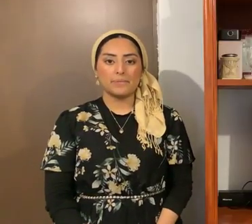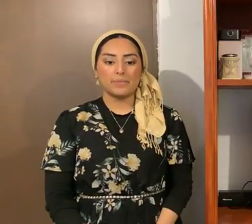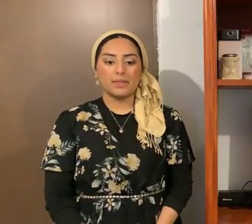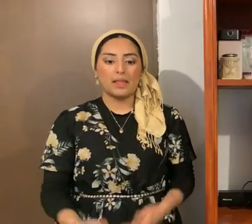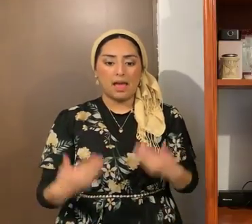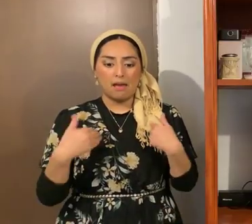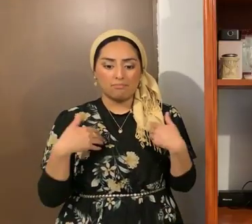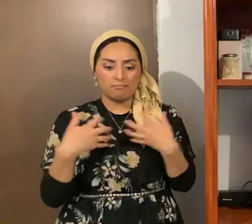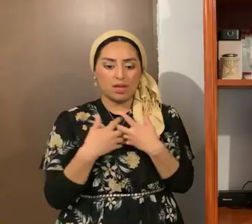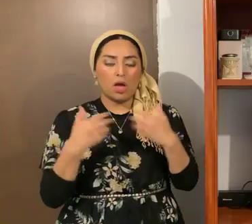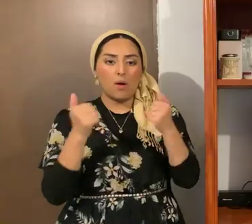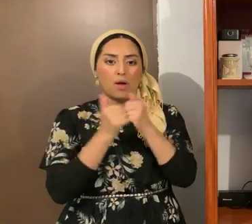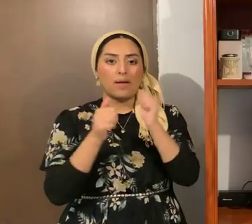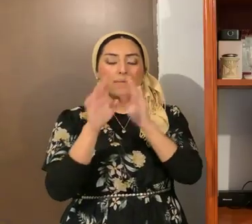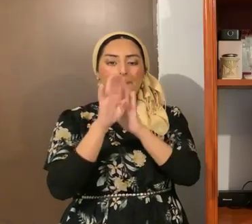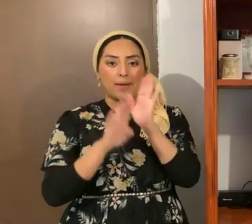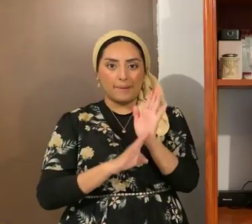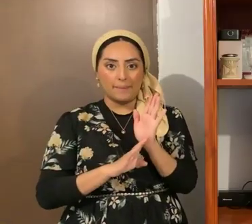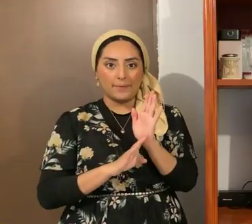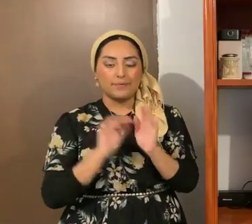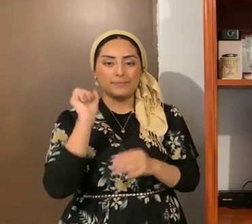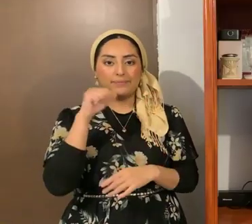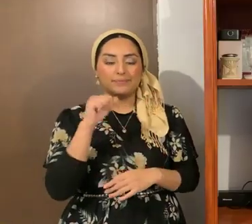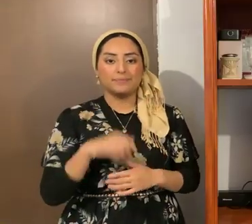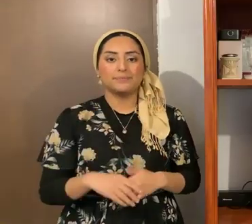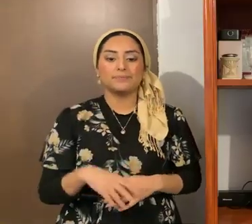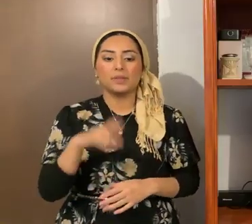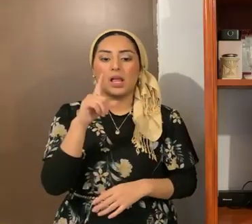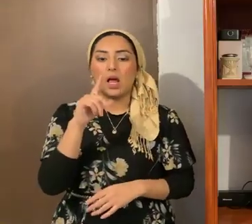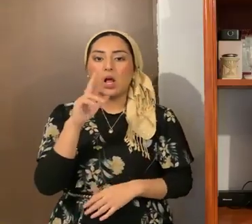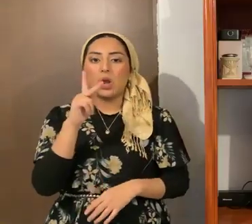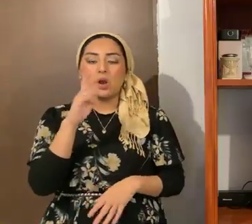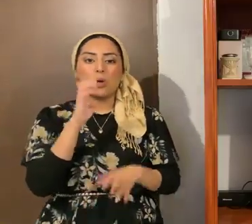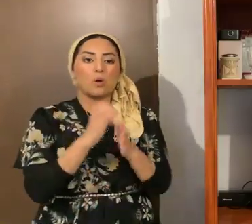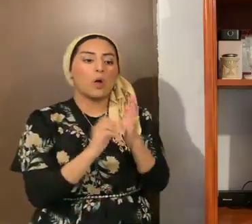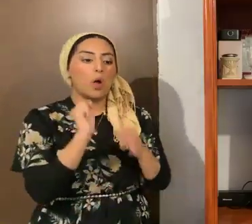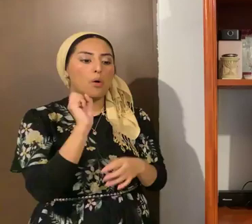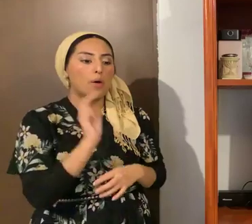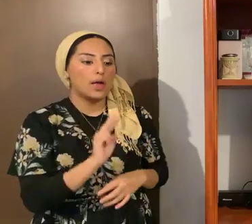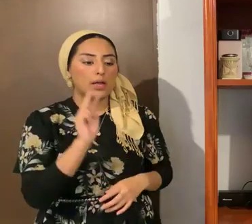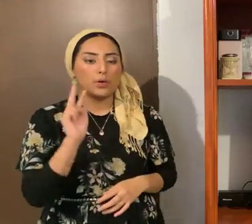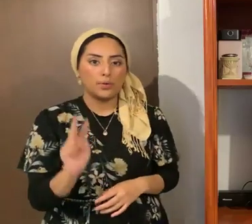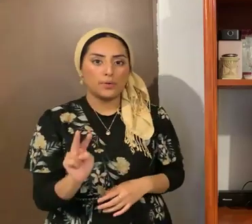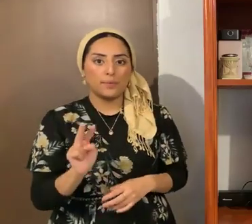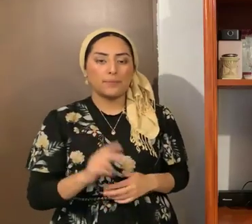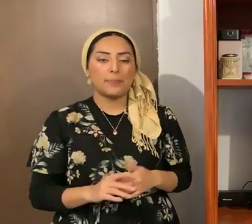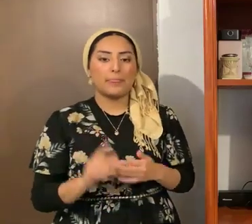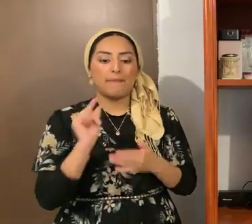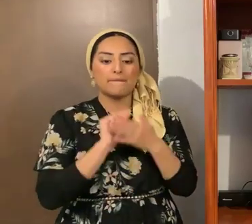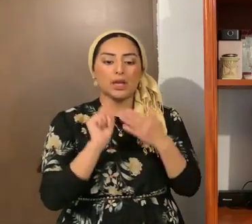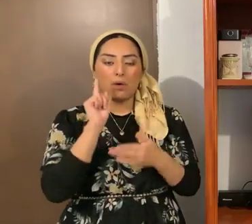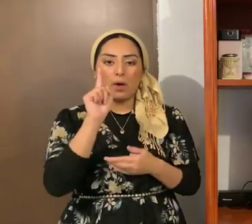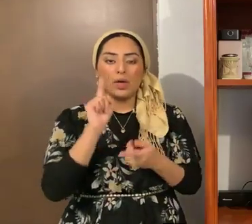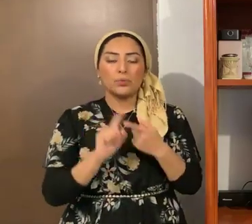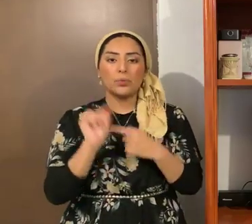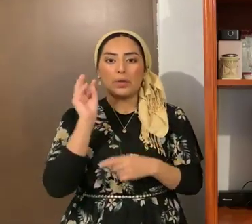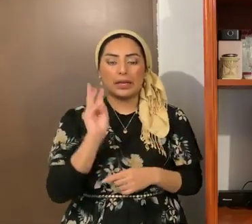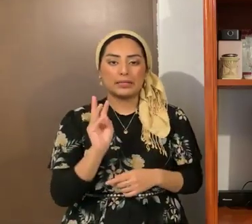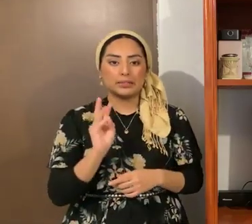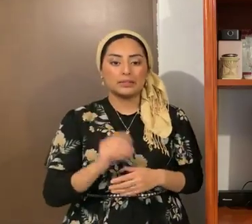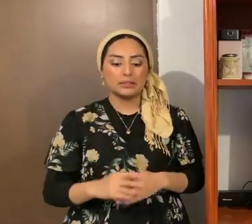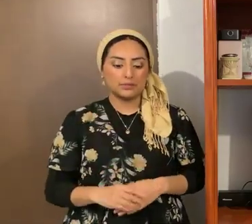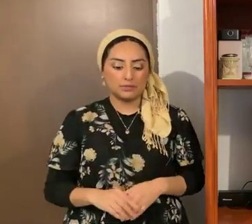persecución. Está en la Tanaj. ¿Sí? Lucas 22, ¿lo tienen? Verso 1 al 6,